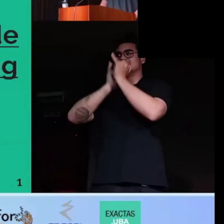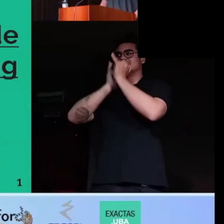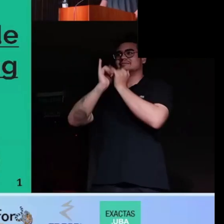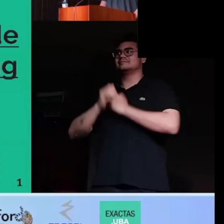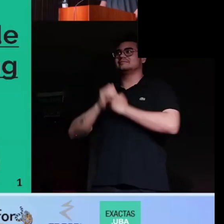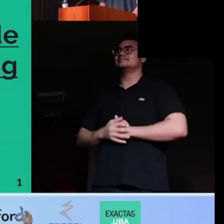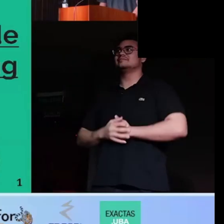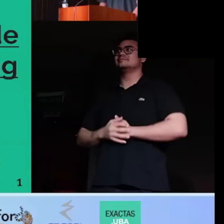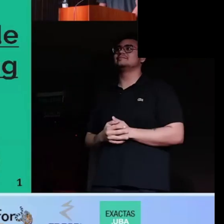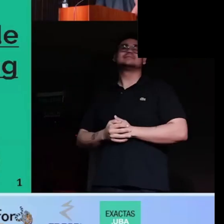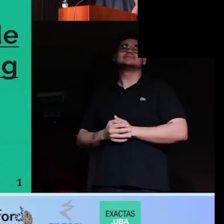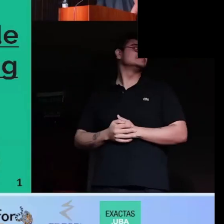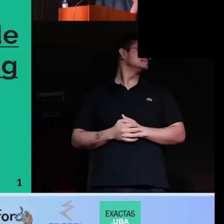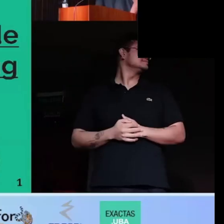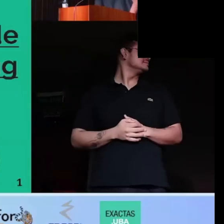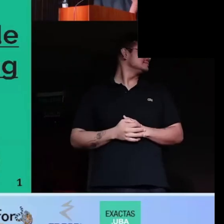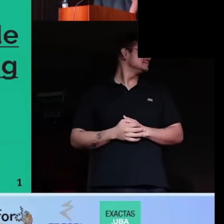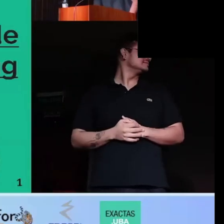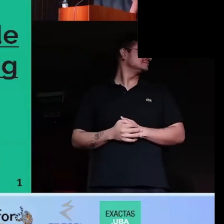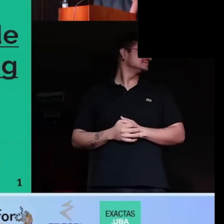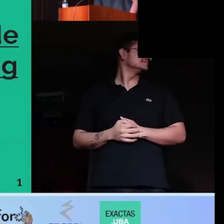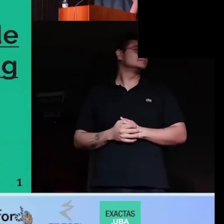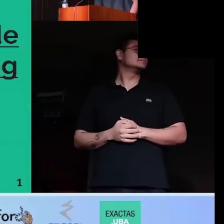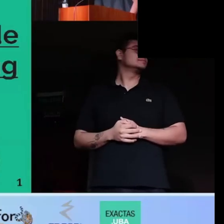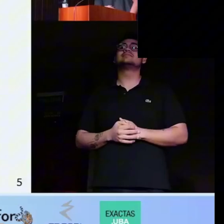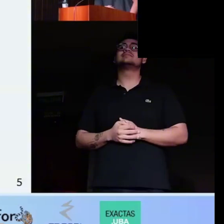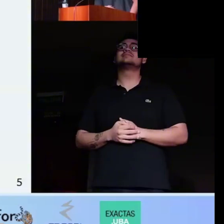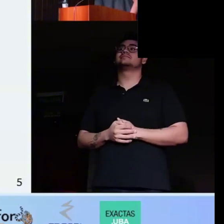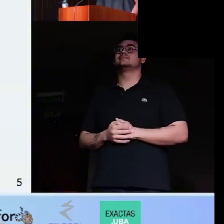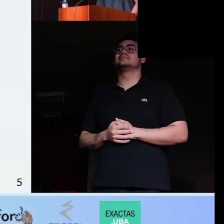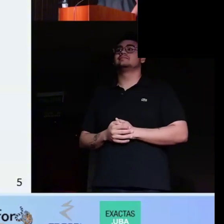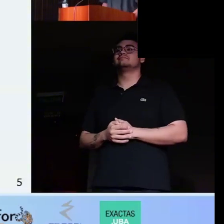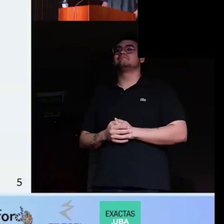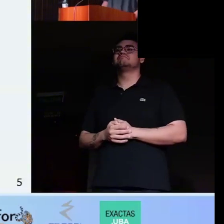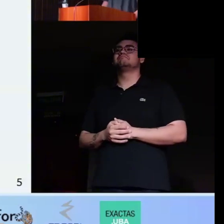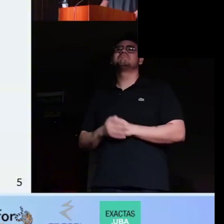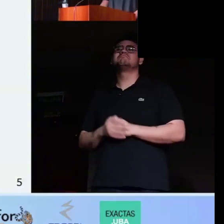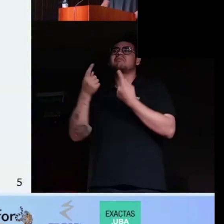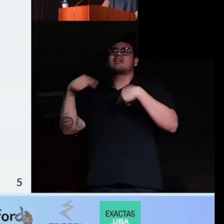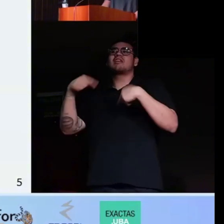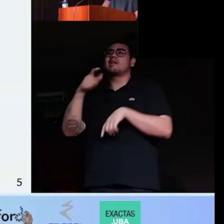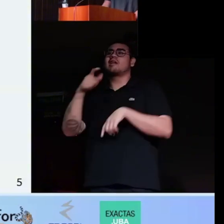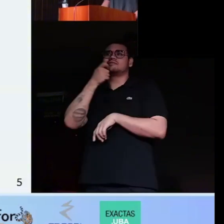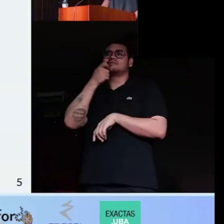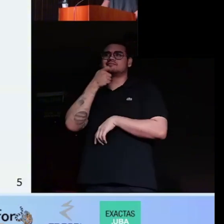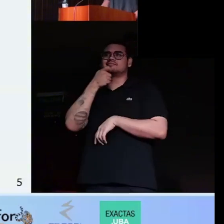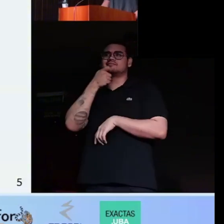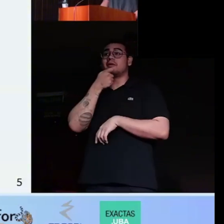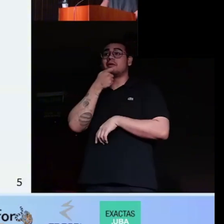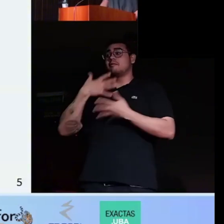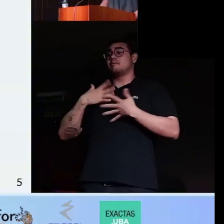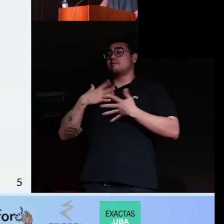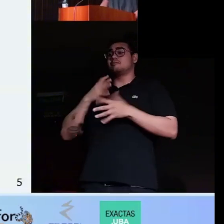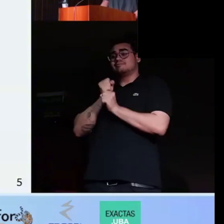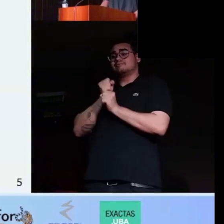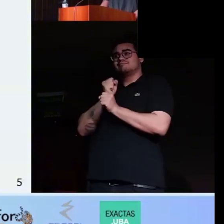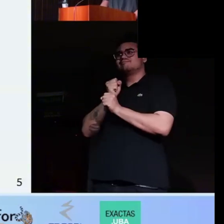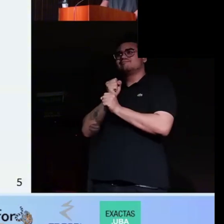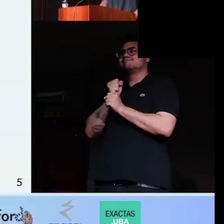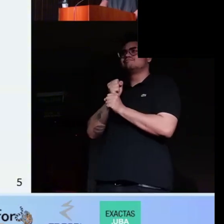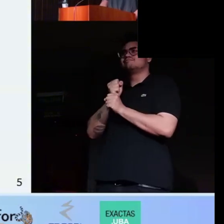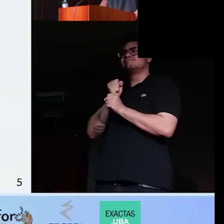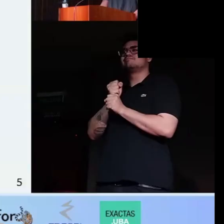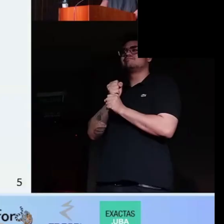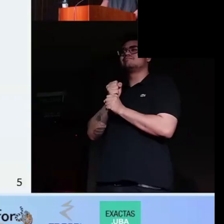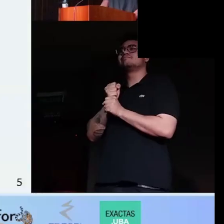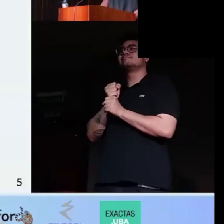a continuación, que fue básicamente un trabajo para poder